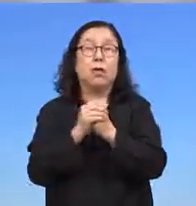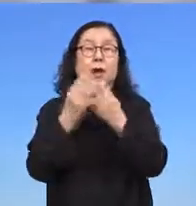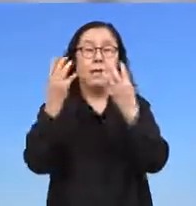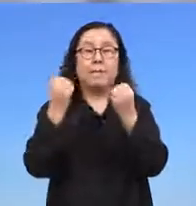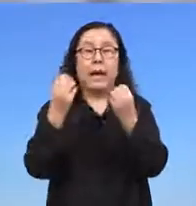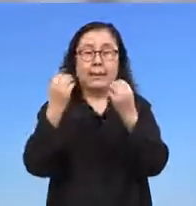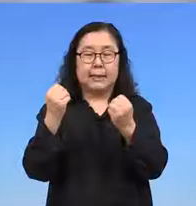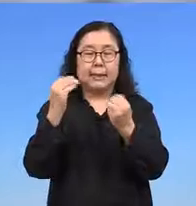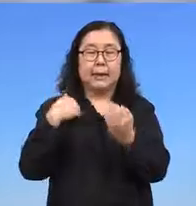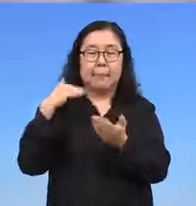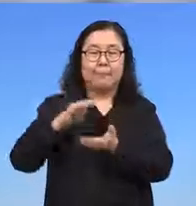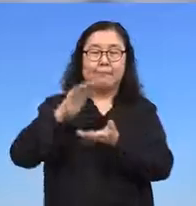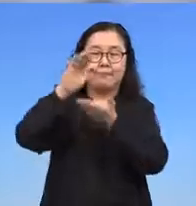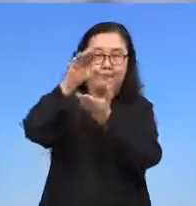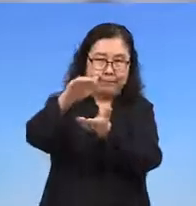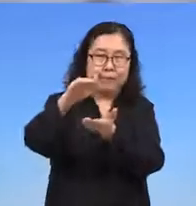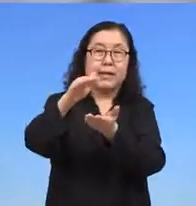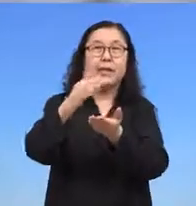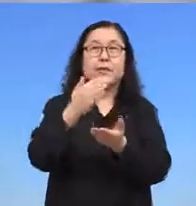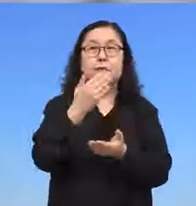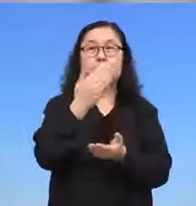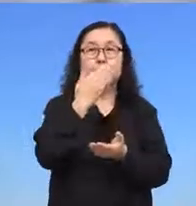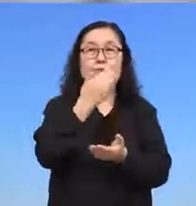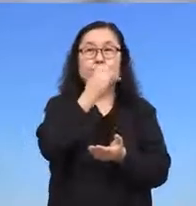해서라도 꽤 많이 제가 지금 기증을 할